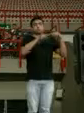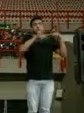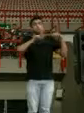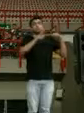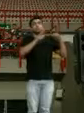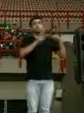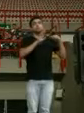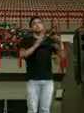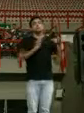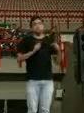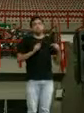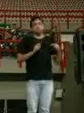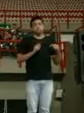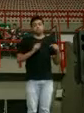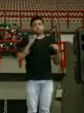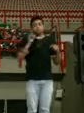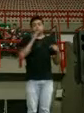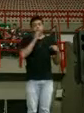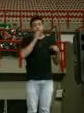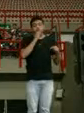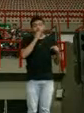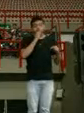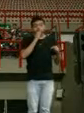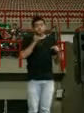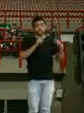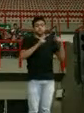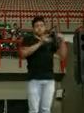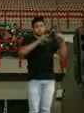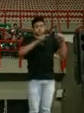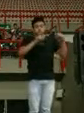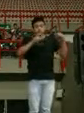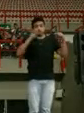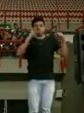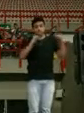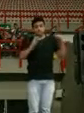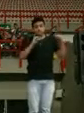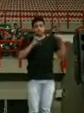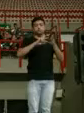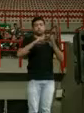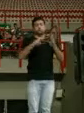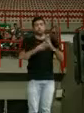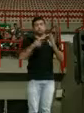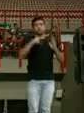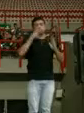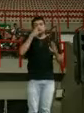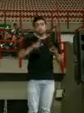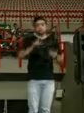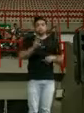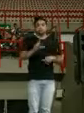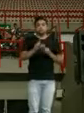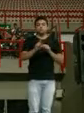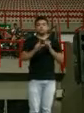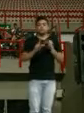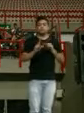baixa. Se a frequência tem que ser baixa, o que eu tenho que fazer com esse L aí,